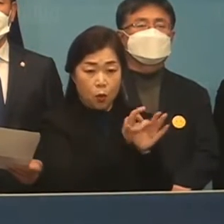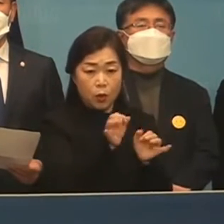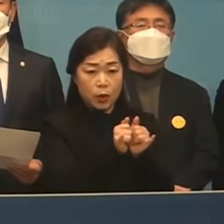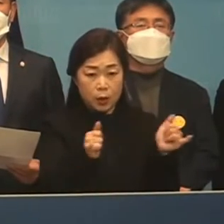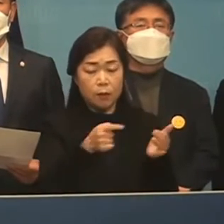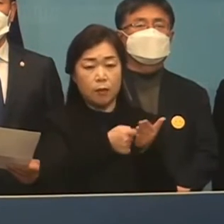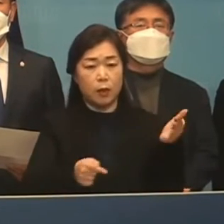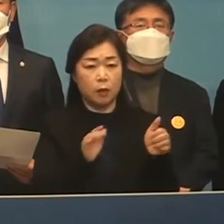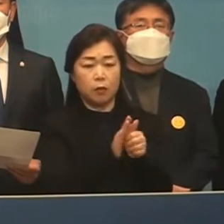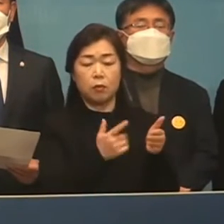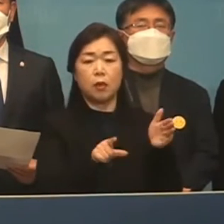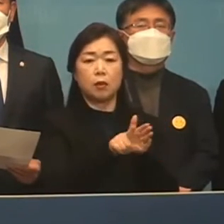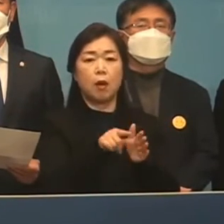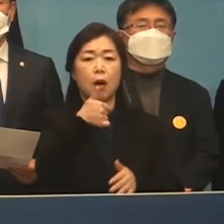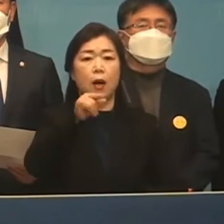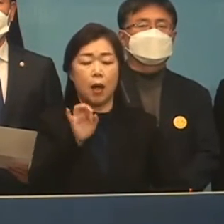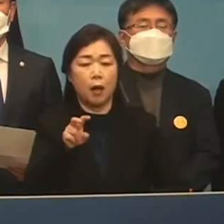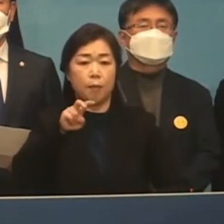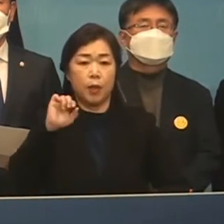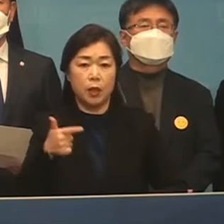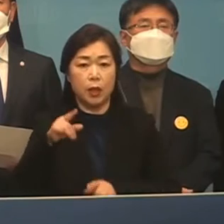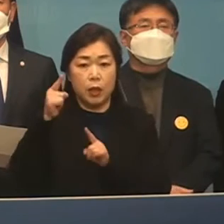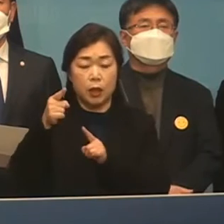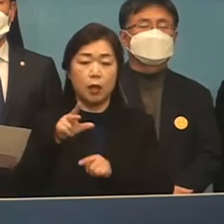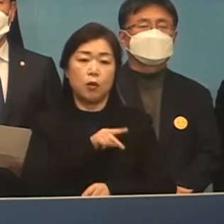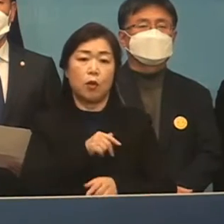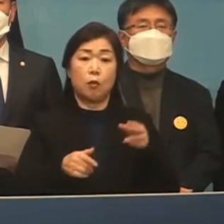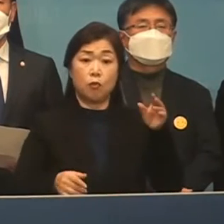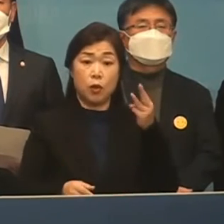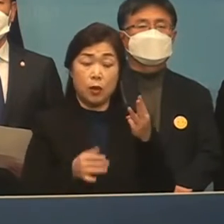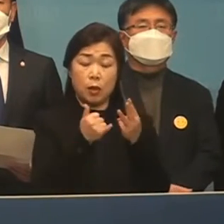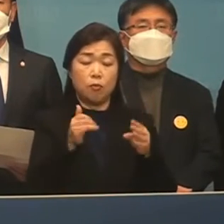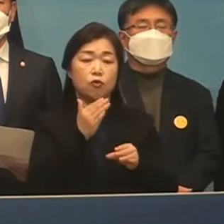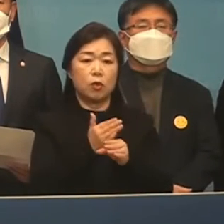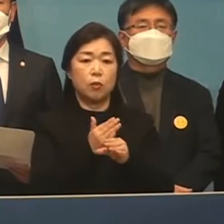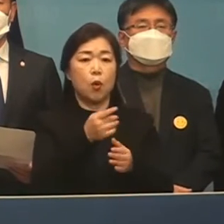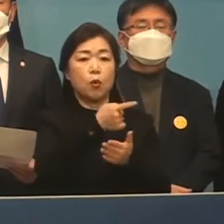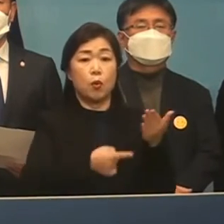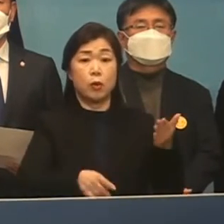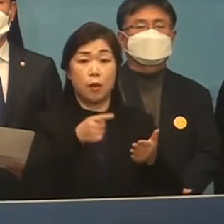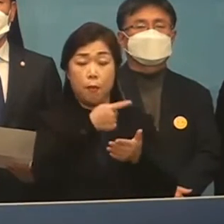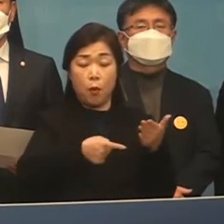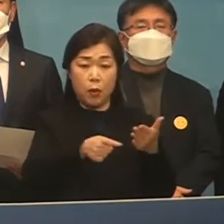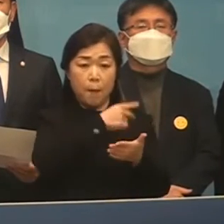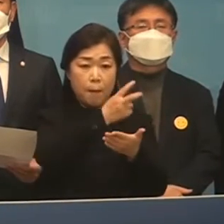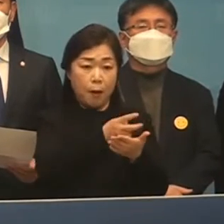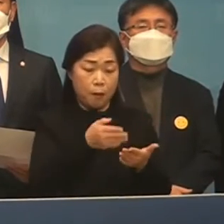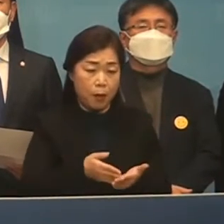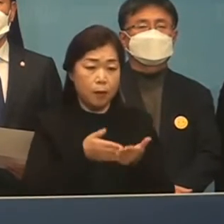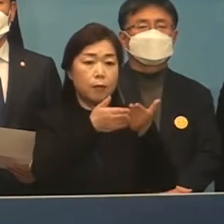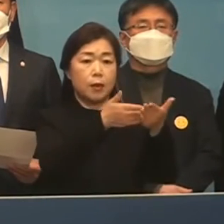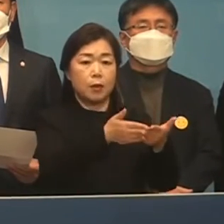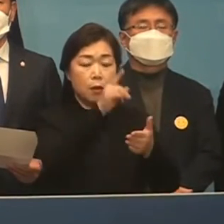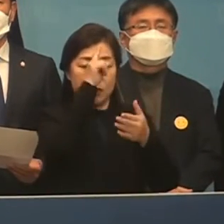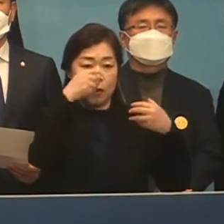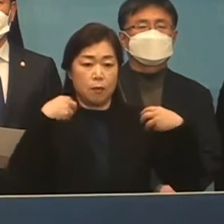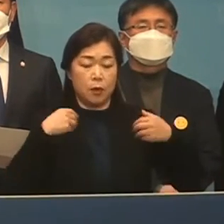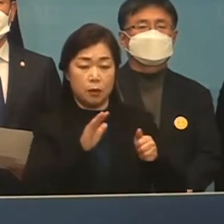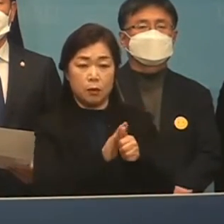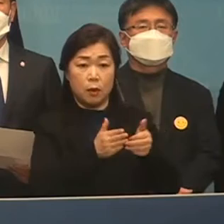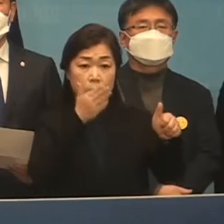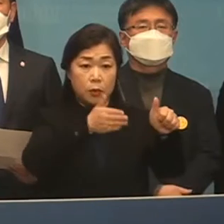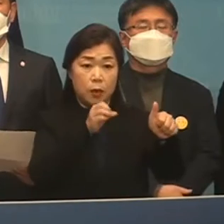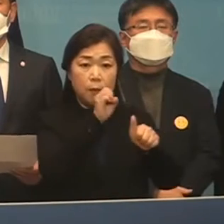강훈식, 민병덕, 이동주 의원님을 중심으로 손실보상법을 마련하여 정부의 전폭적 지원을 요구한